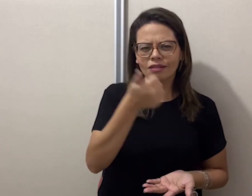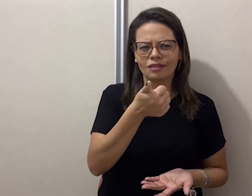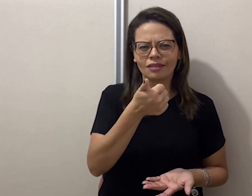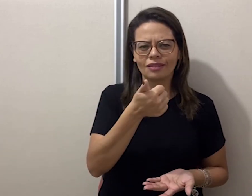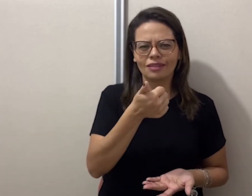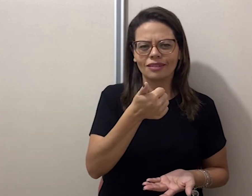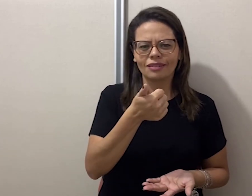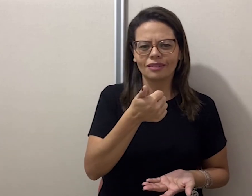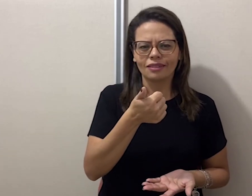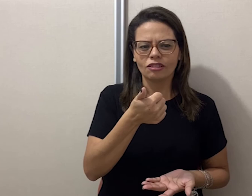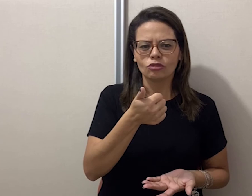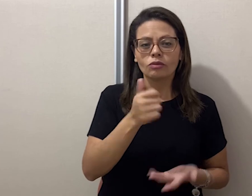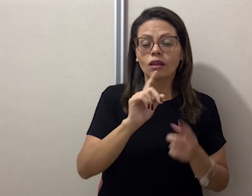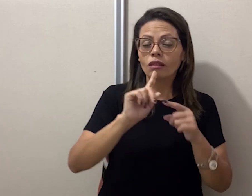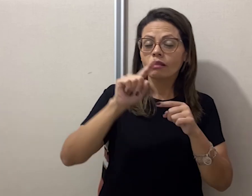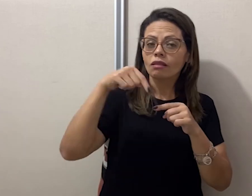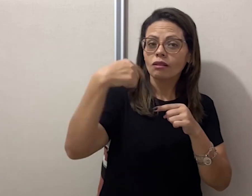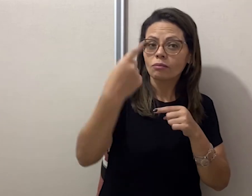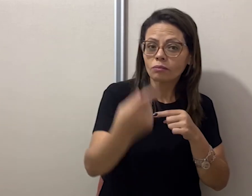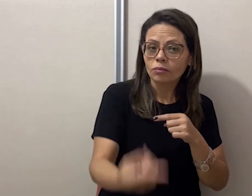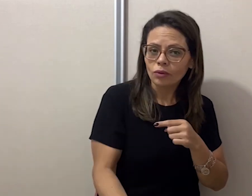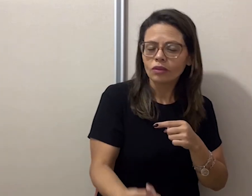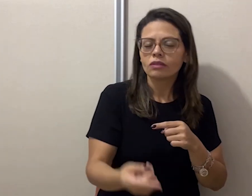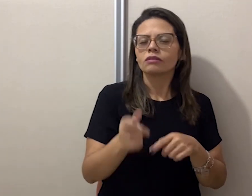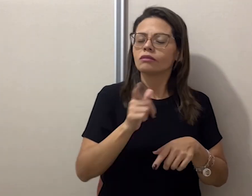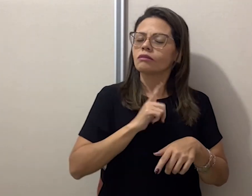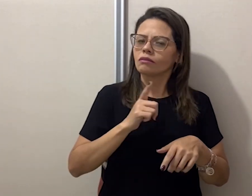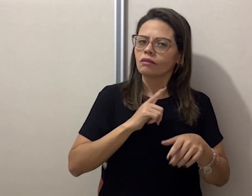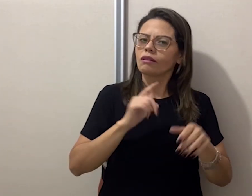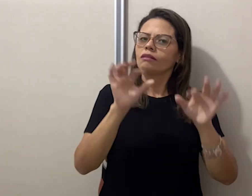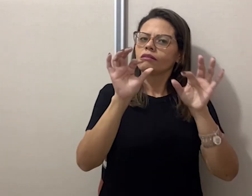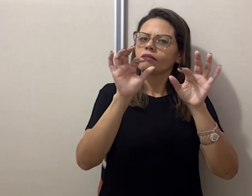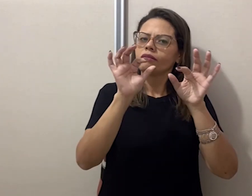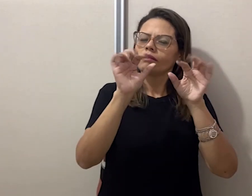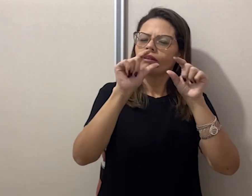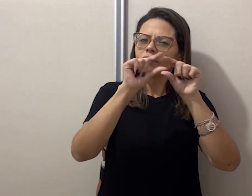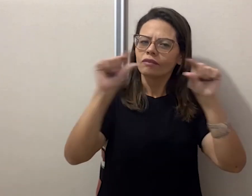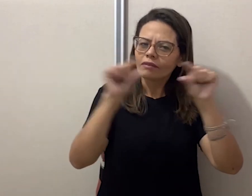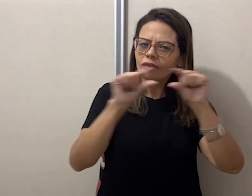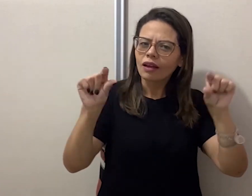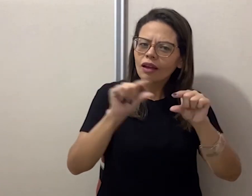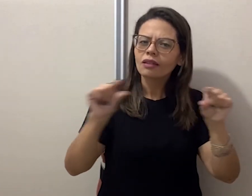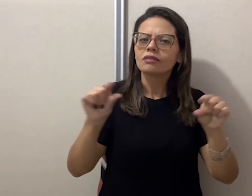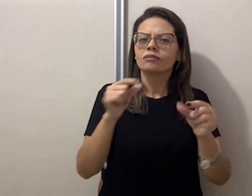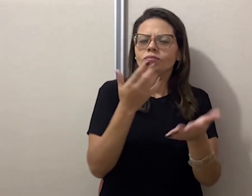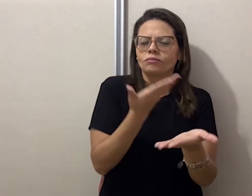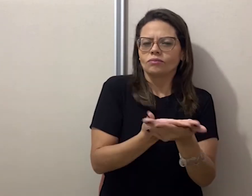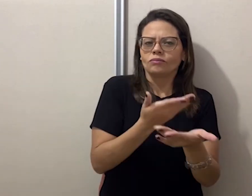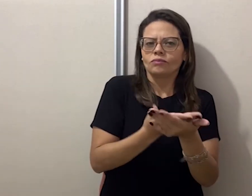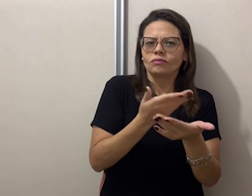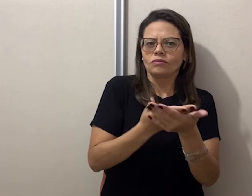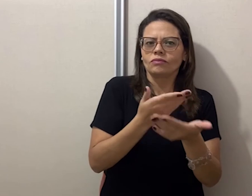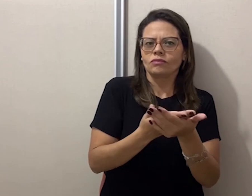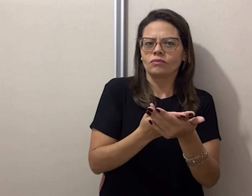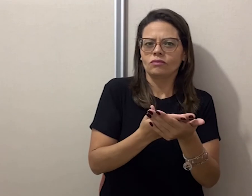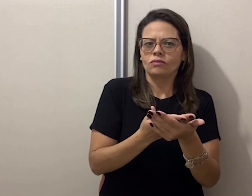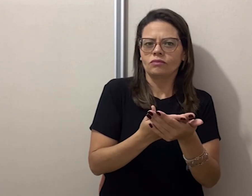Você entendeu? Ok? Mais adiante, nós vamos ter frases para estar